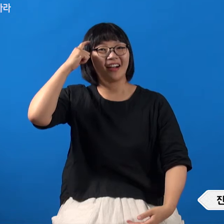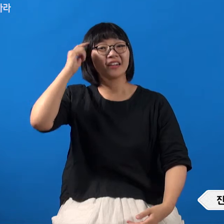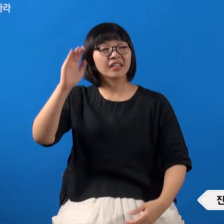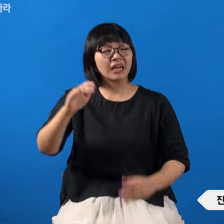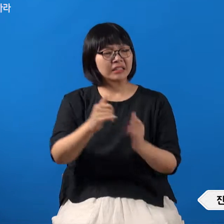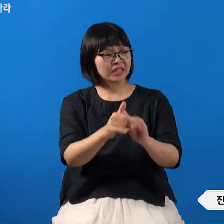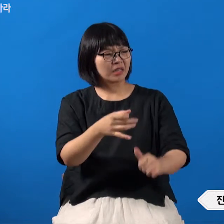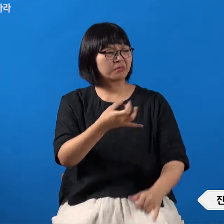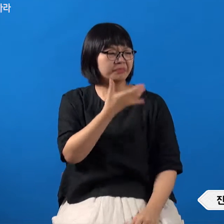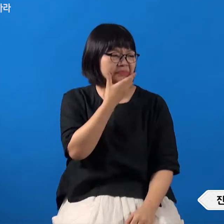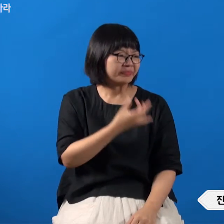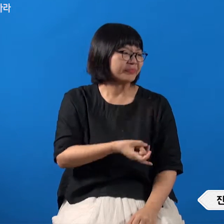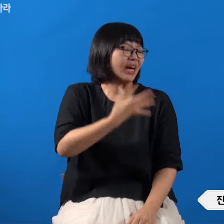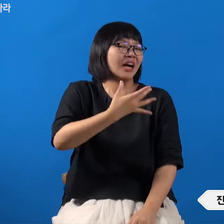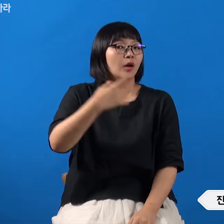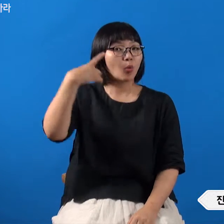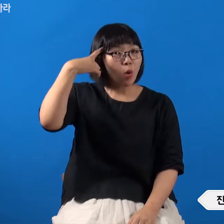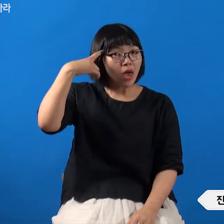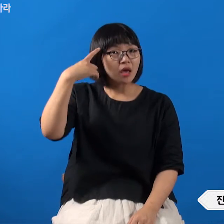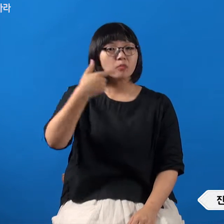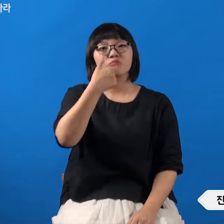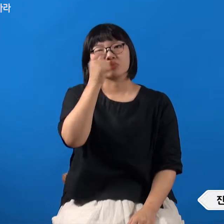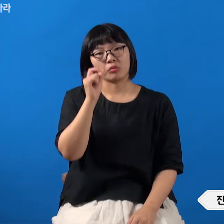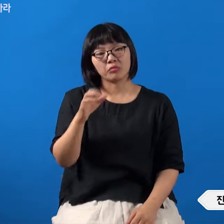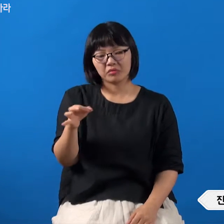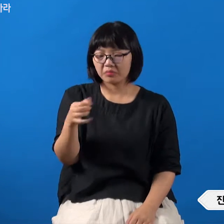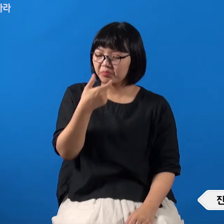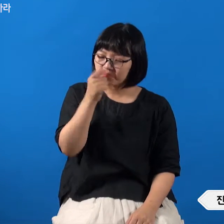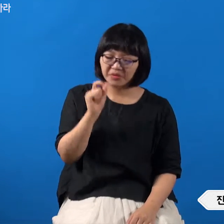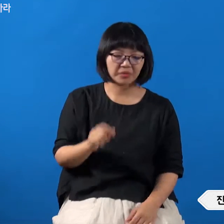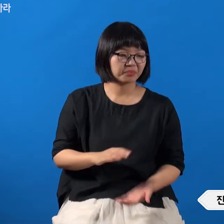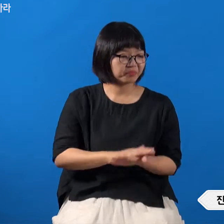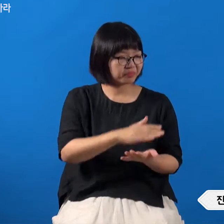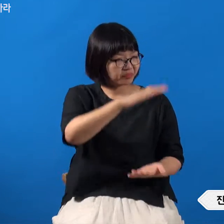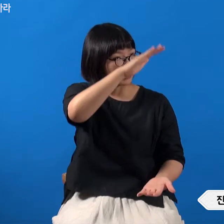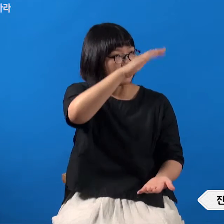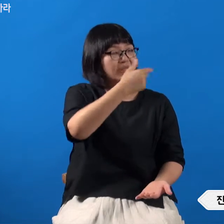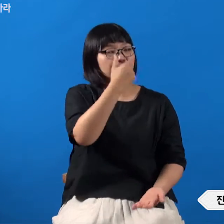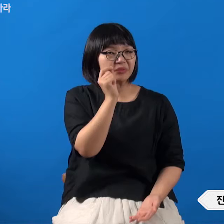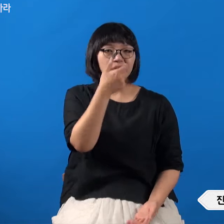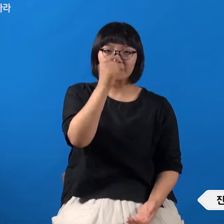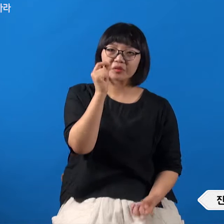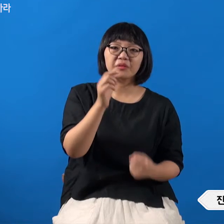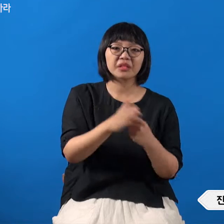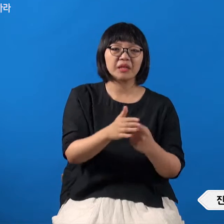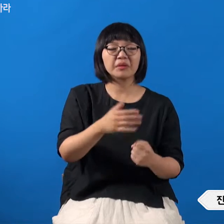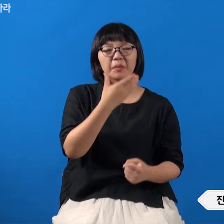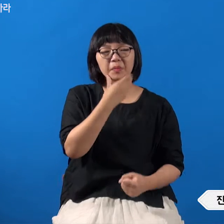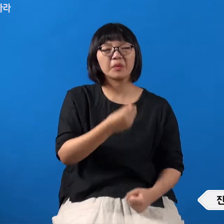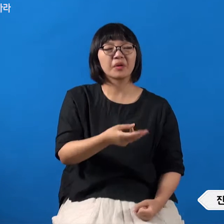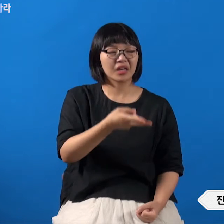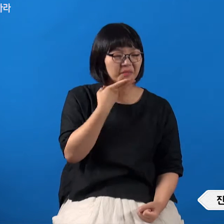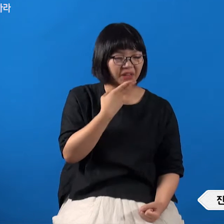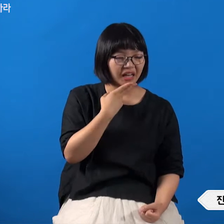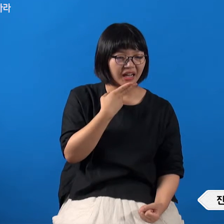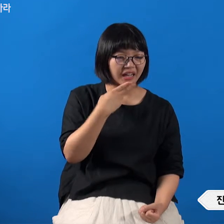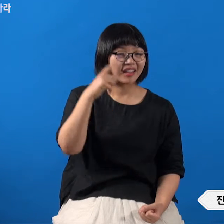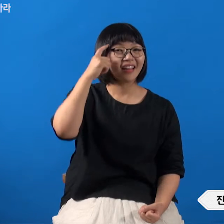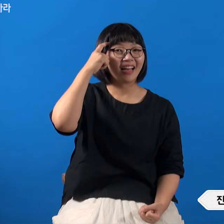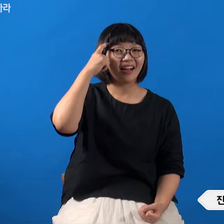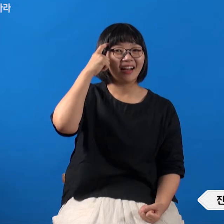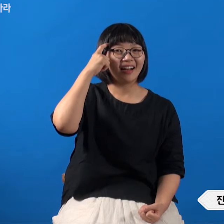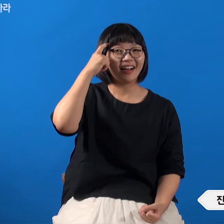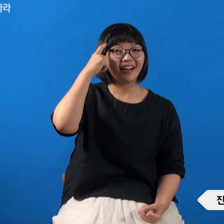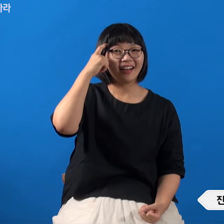내 소유를 더 많이 받을 수 있다면 우리는 더 행복할 수 있을 것이다 라고 생각할지 모릅니다. 그런 세상을